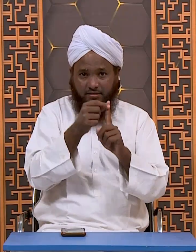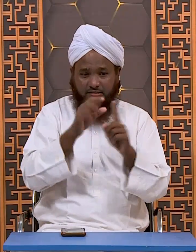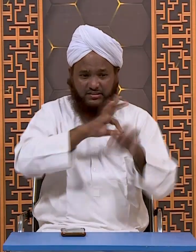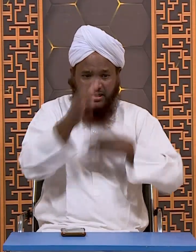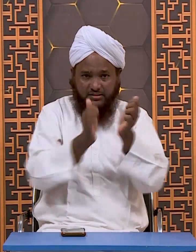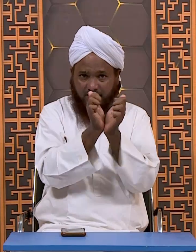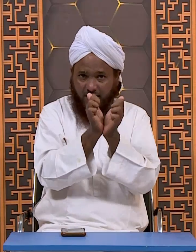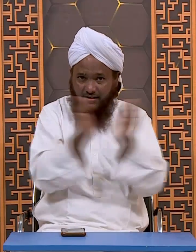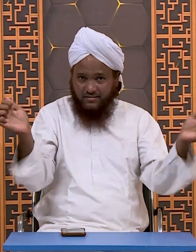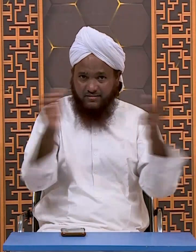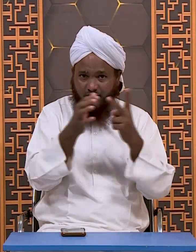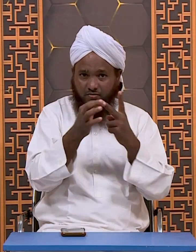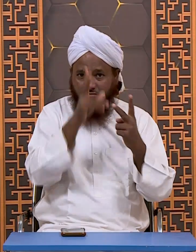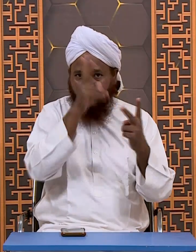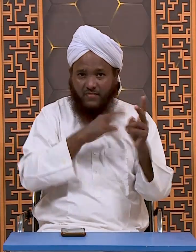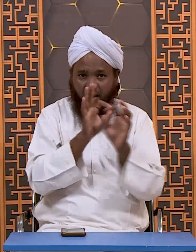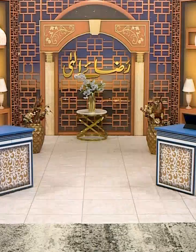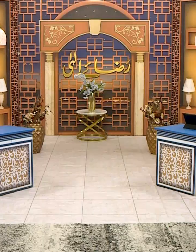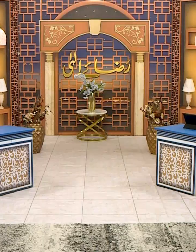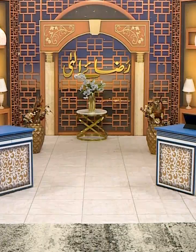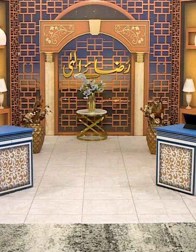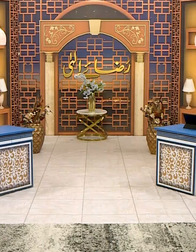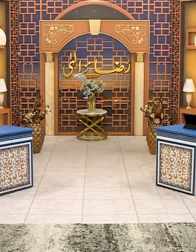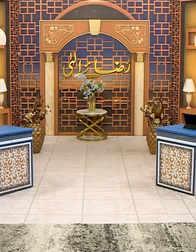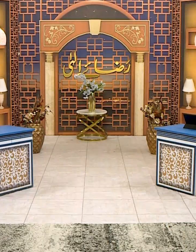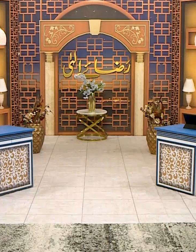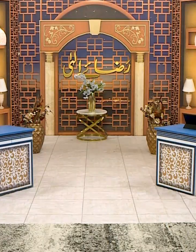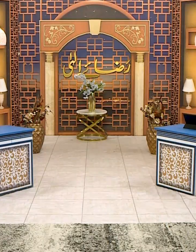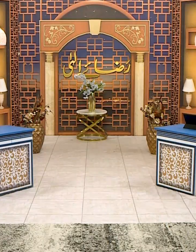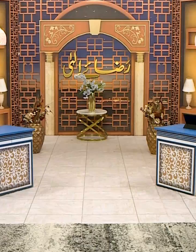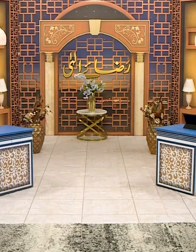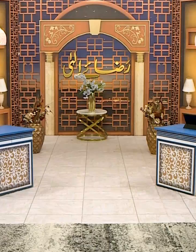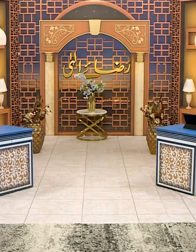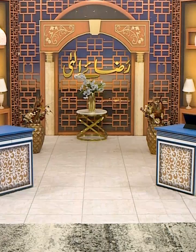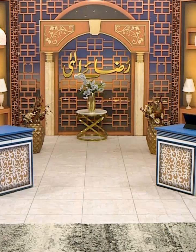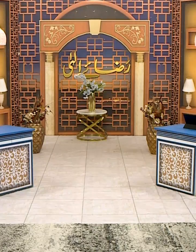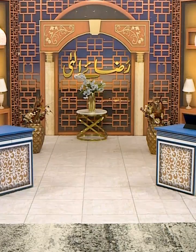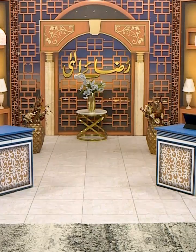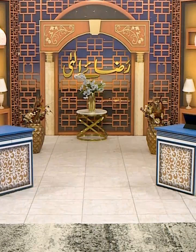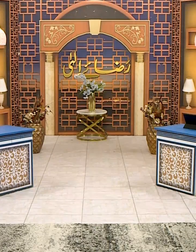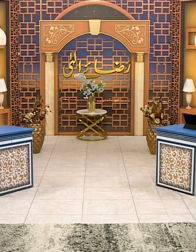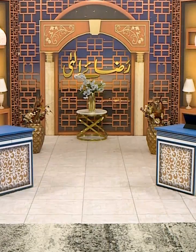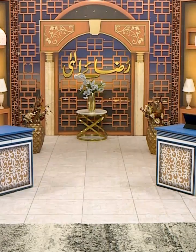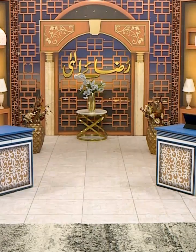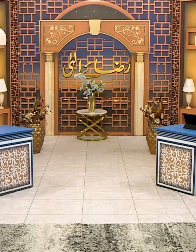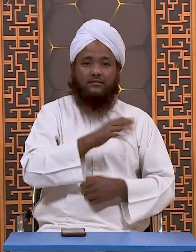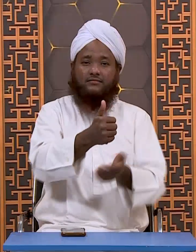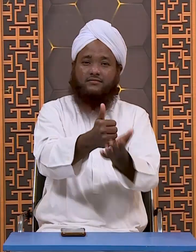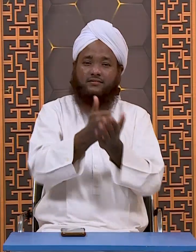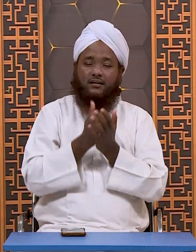سے اور دوسری نفاق سے۔ اللہ پاک ہمیں نیک اعمال پر عمل کرنے کی توفیق عطا فرمائے، اور اللہ پاک